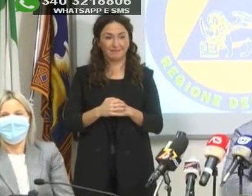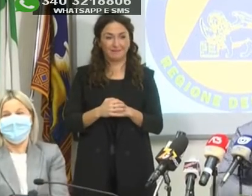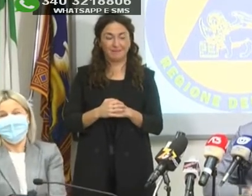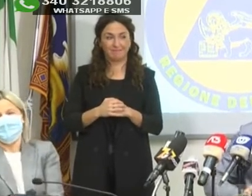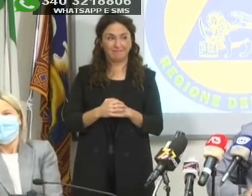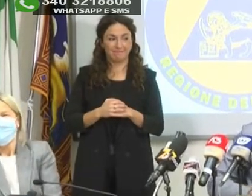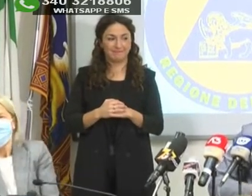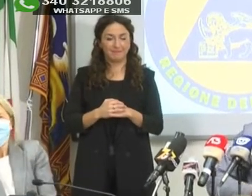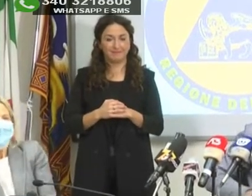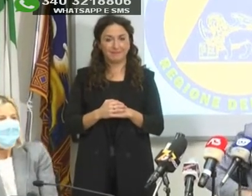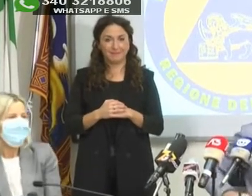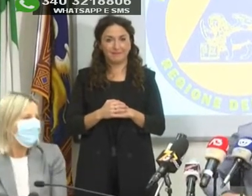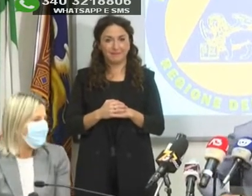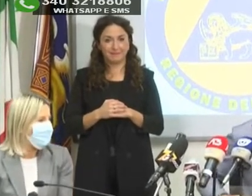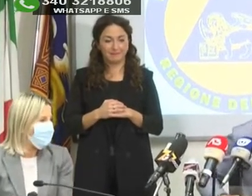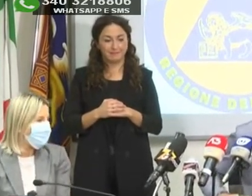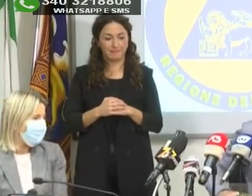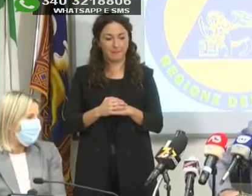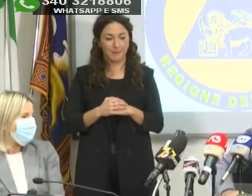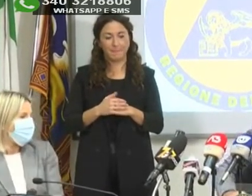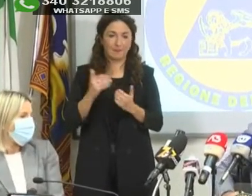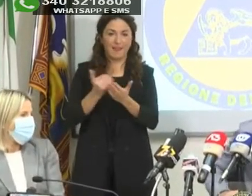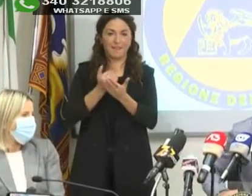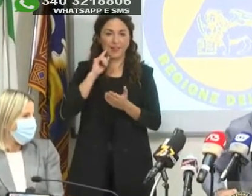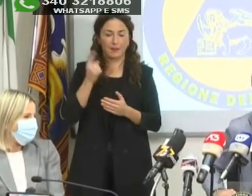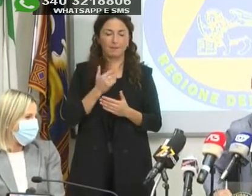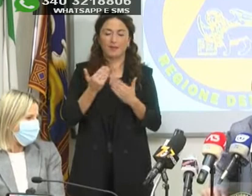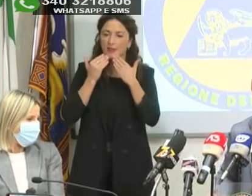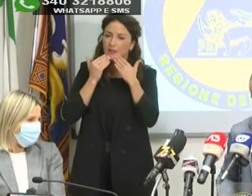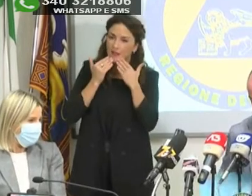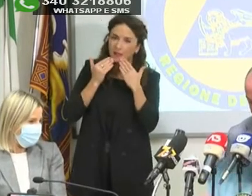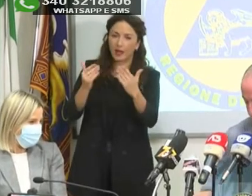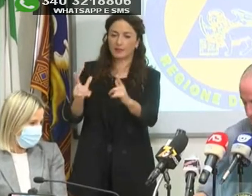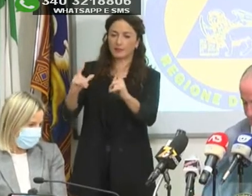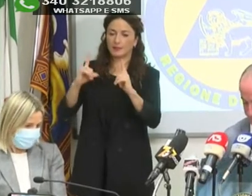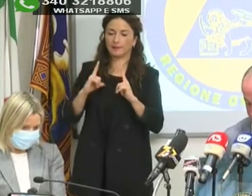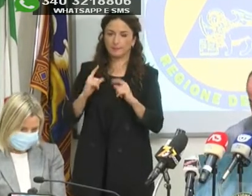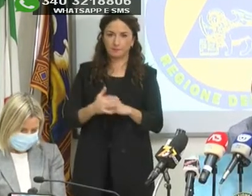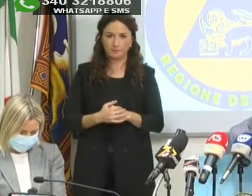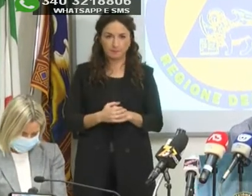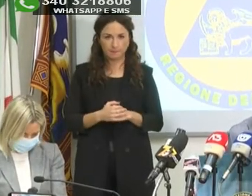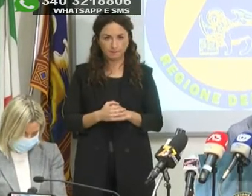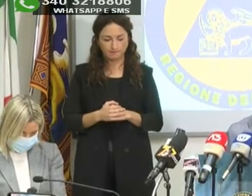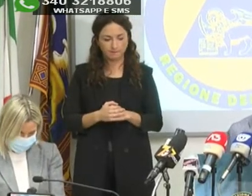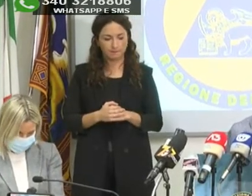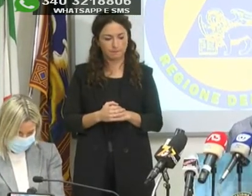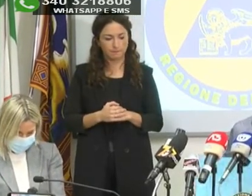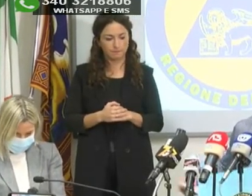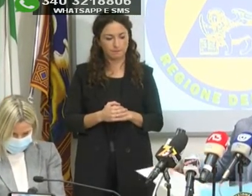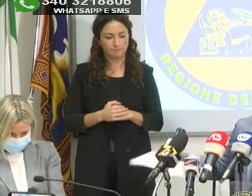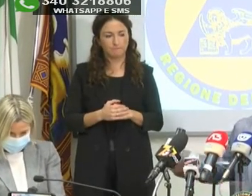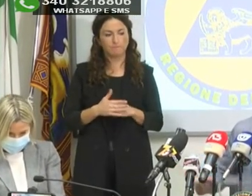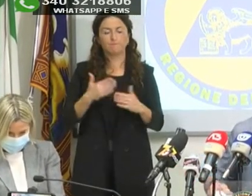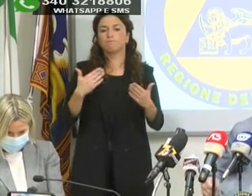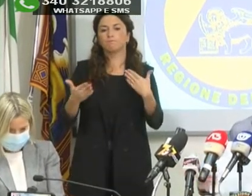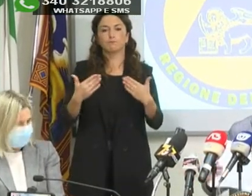77%, per cui è da evitare. Quindi grazie veramente per questa bella donazione. Allora, andrei